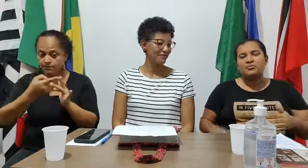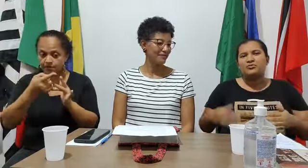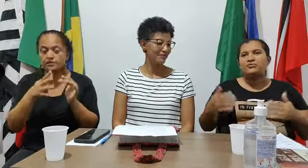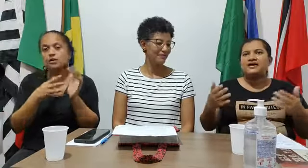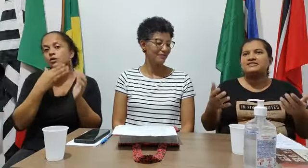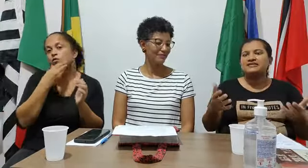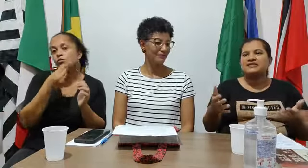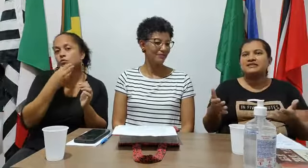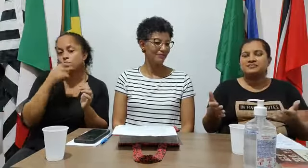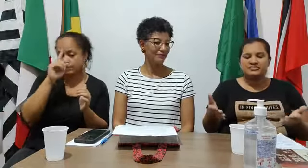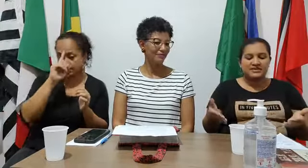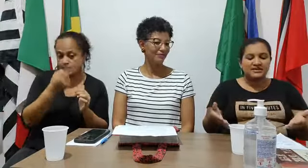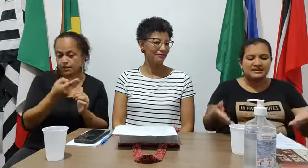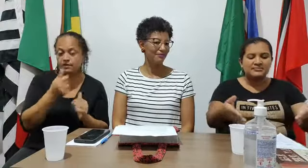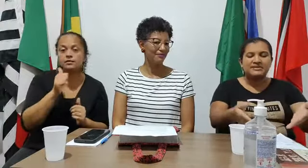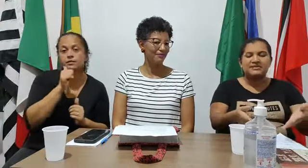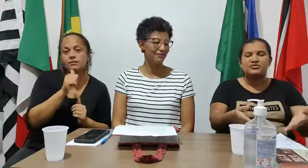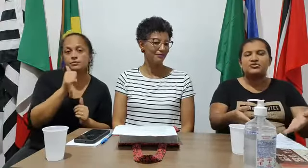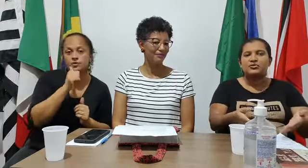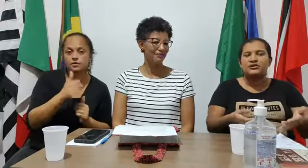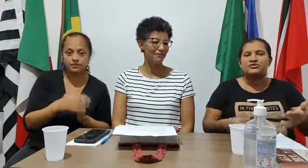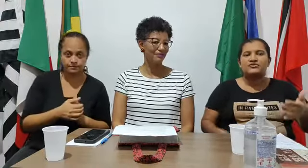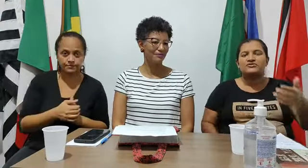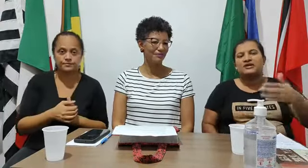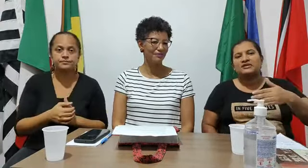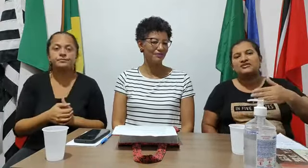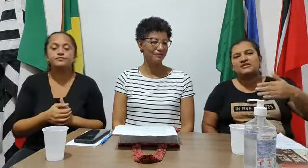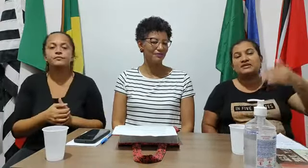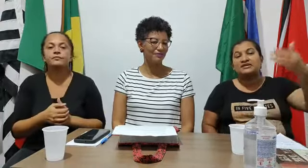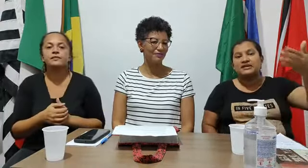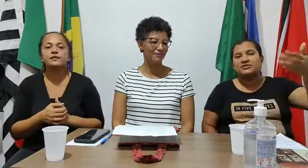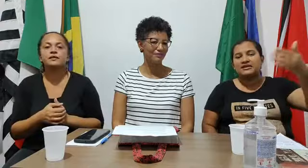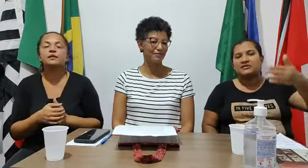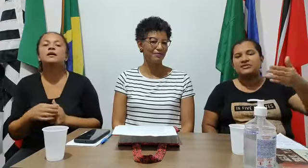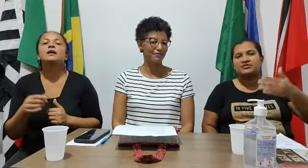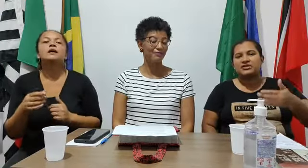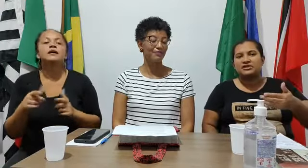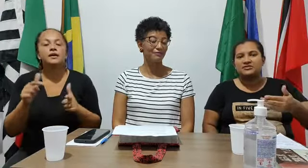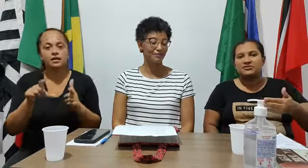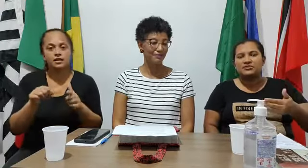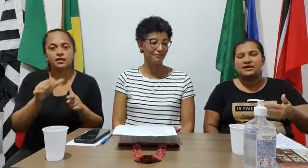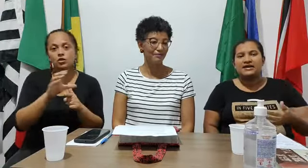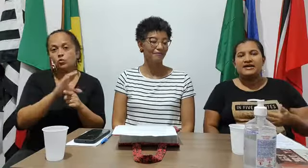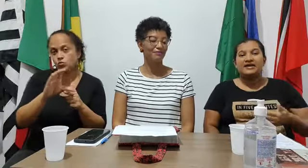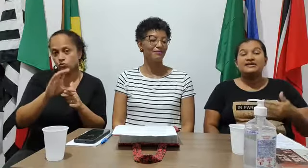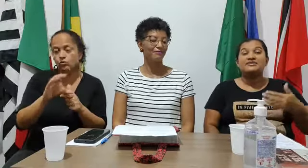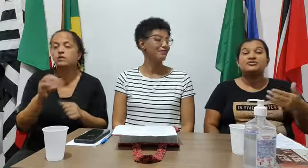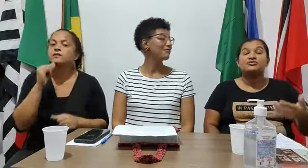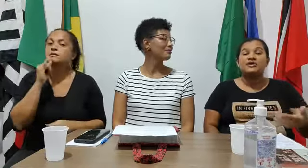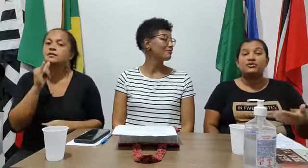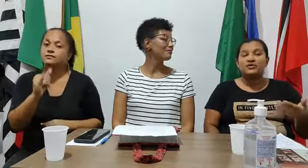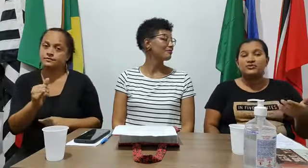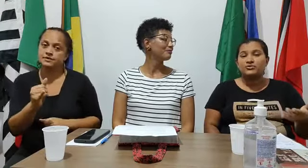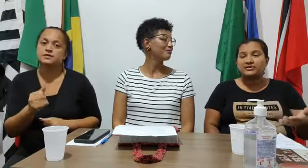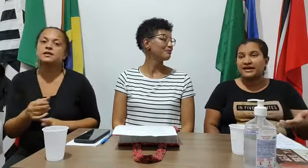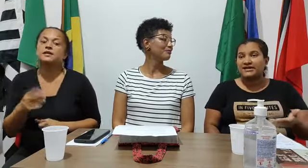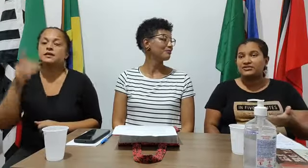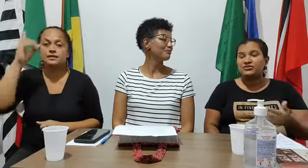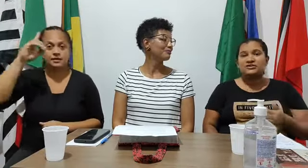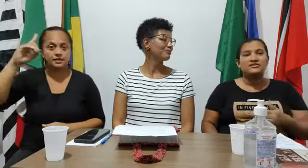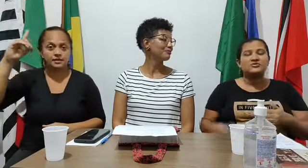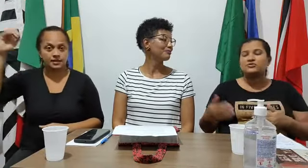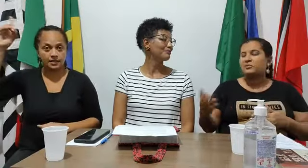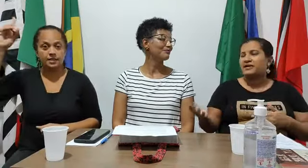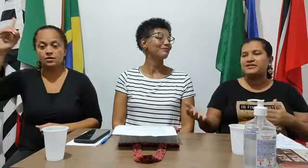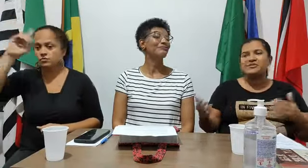Filho, por mais que nessa passagem de Coríntios diz que Deus é a cabeça de Cristo, em questão de valor e